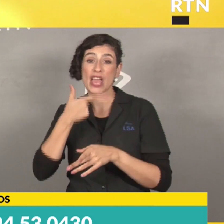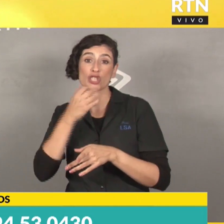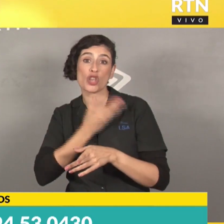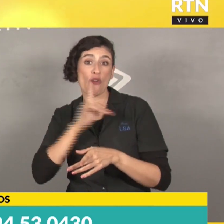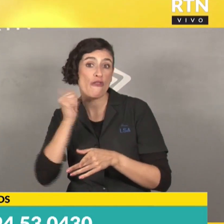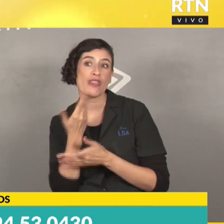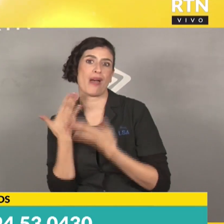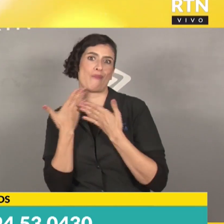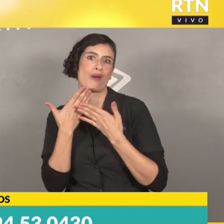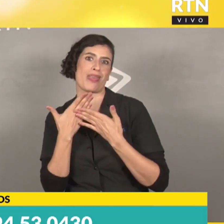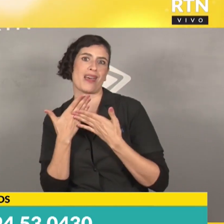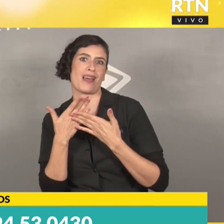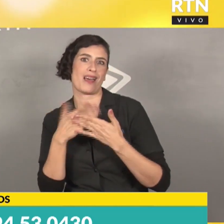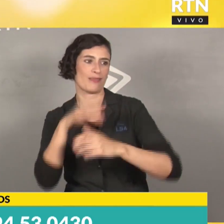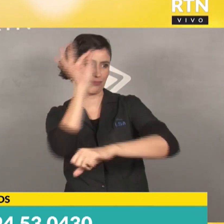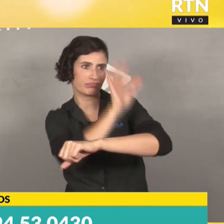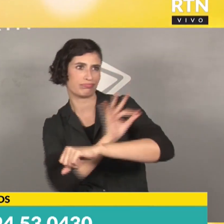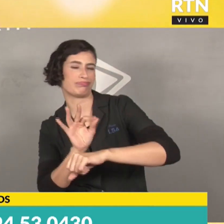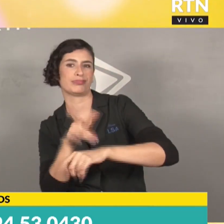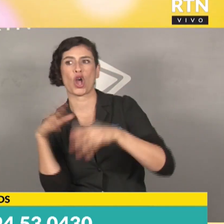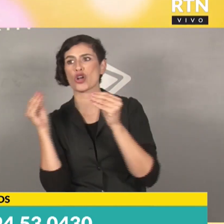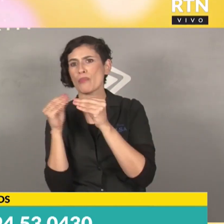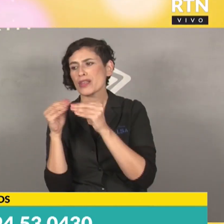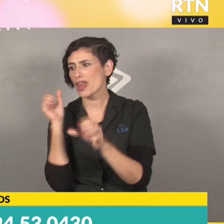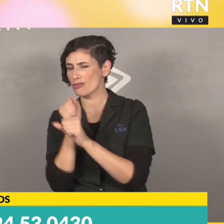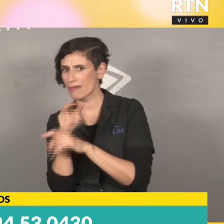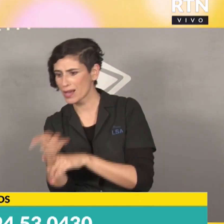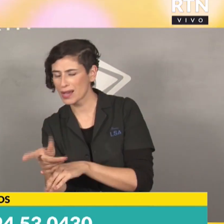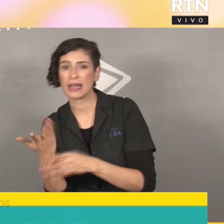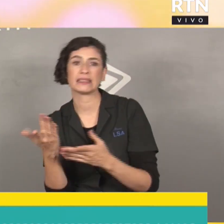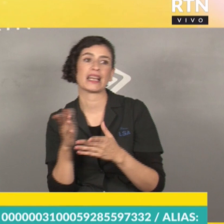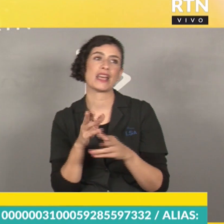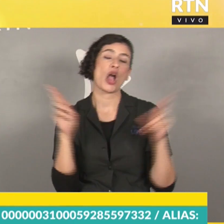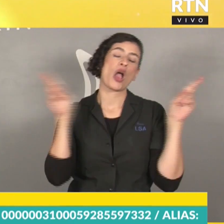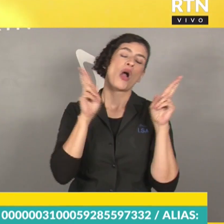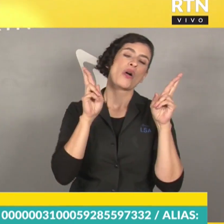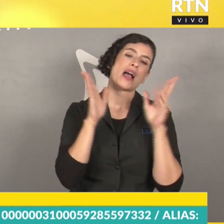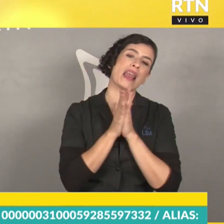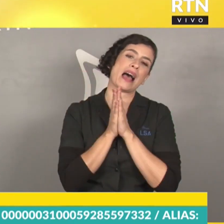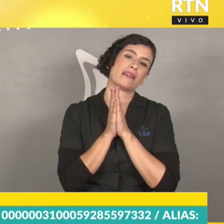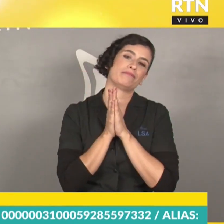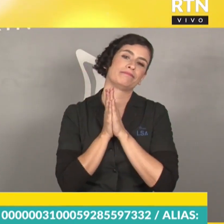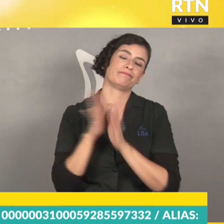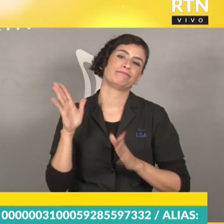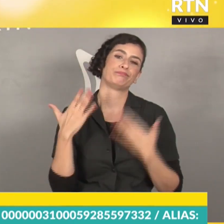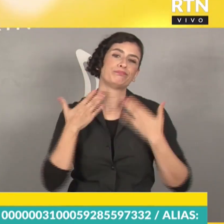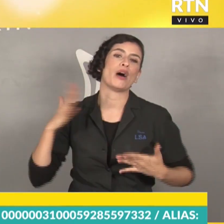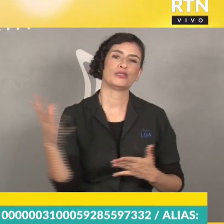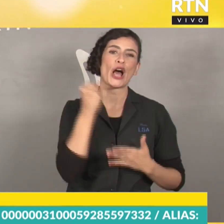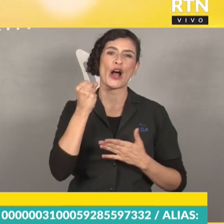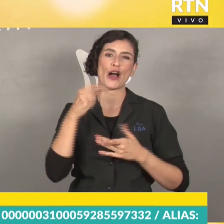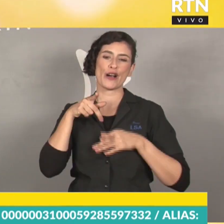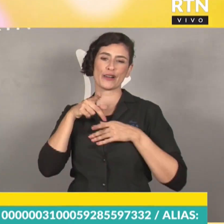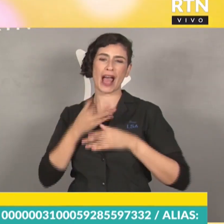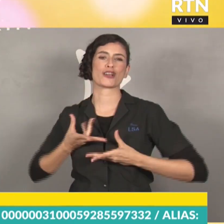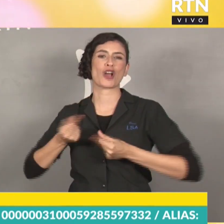compañero. Así que estamos a la expectativa de poder cumplir este sueño para Sofía, que es muy importante para ella,